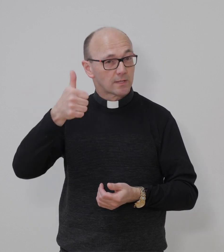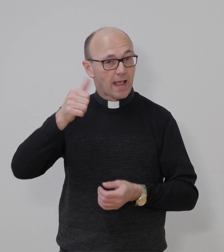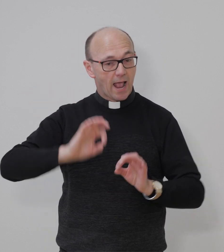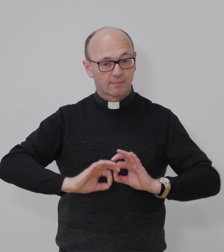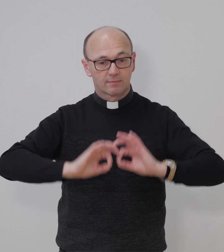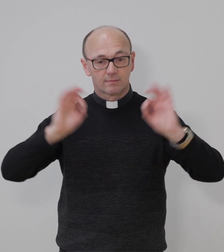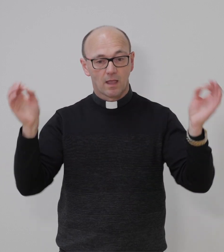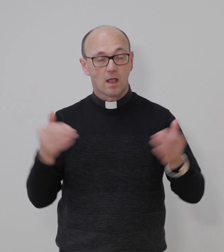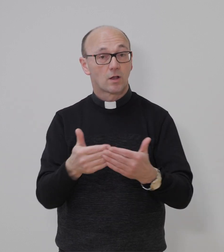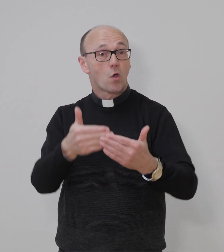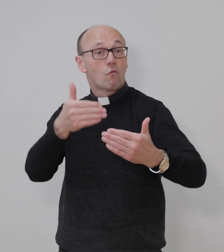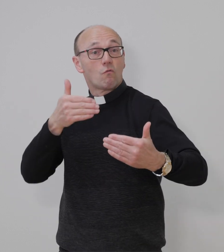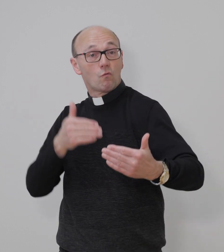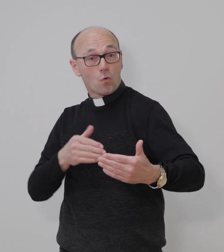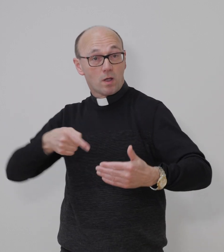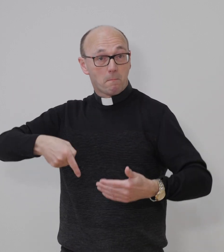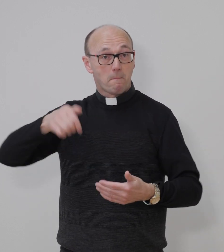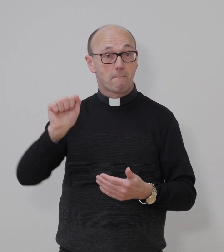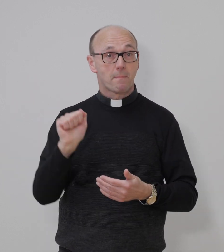Wir hören aus dem Johannesevangelium.